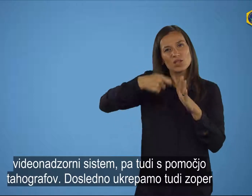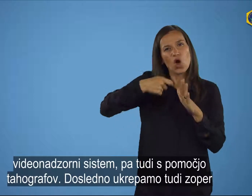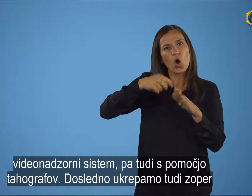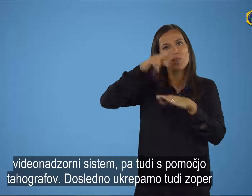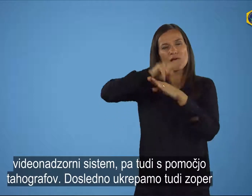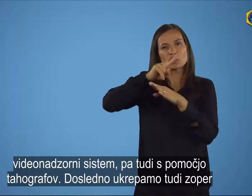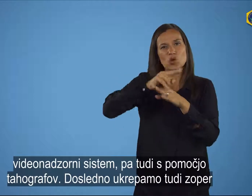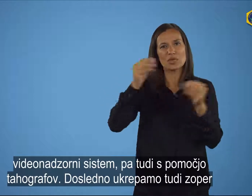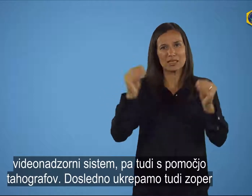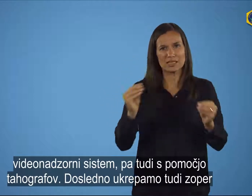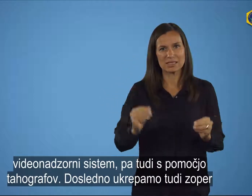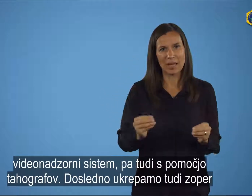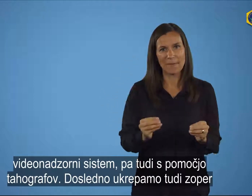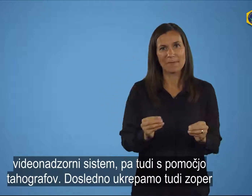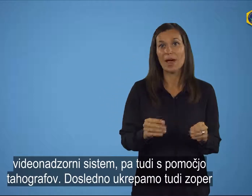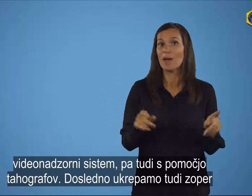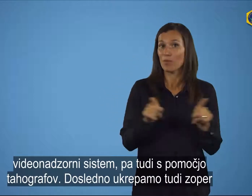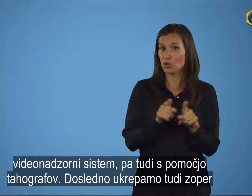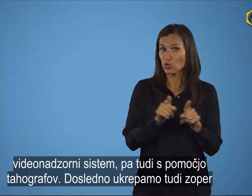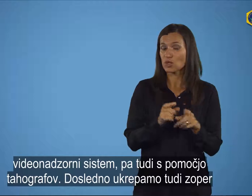pomočjo tahografov.